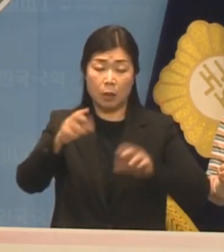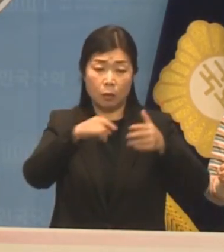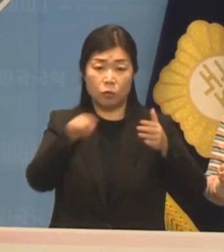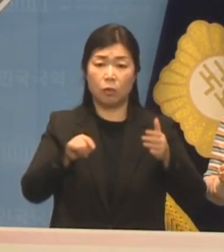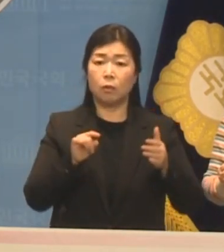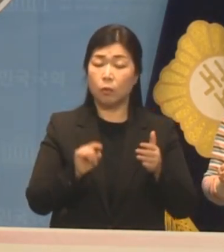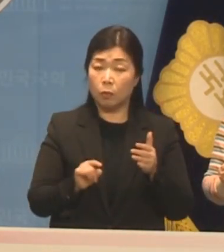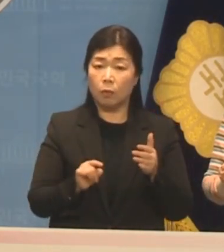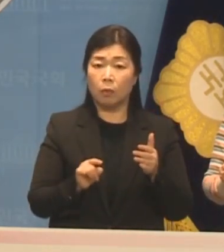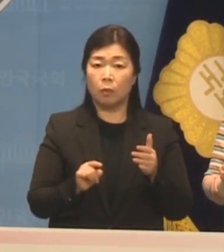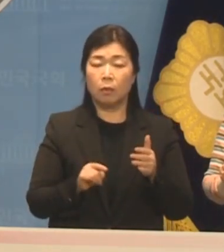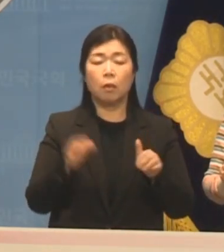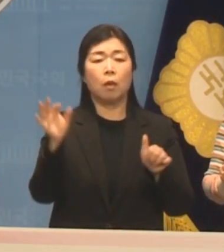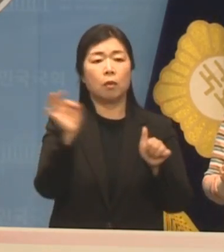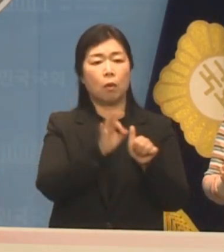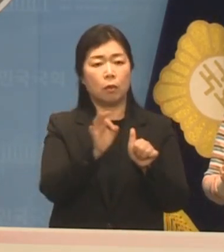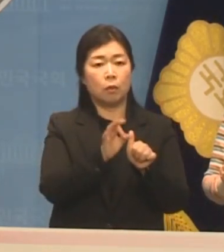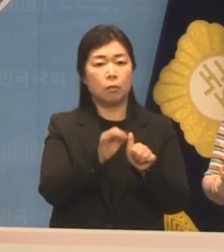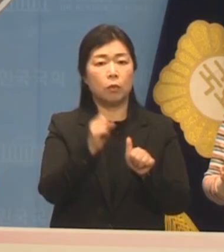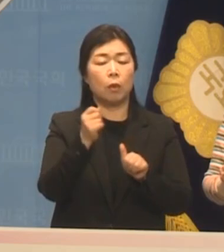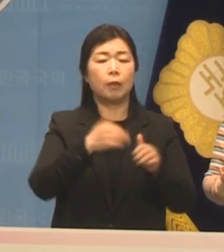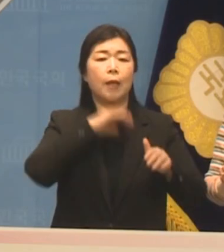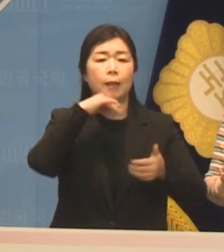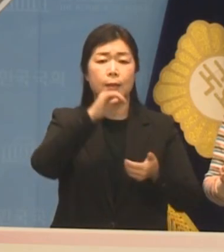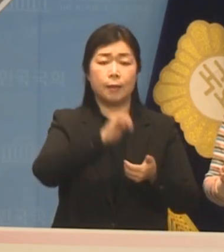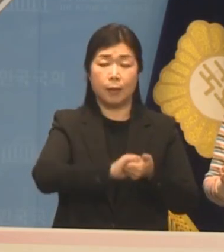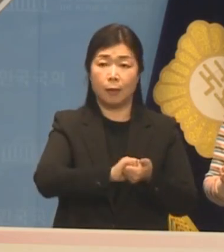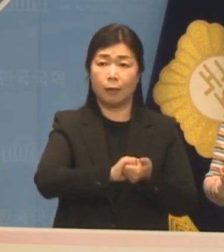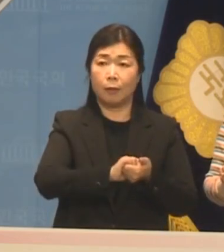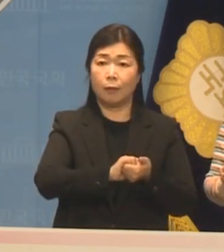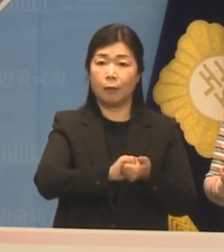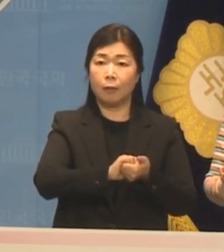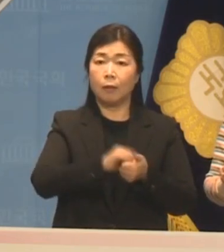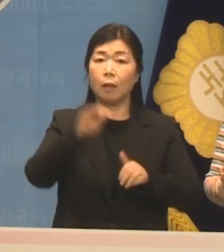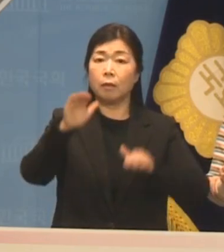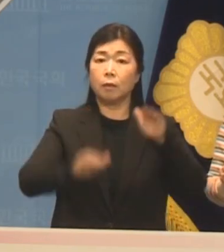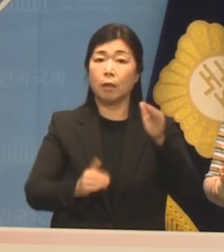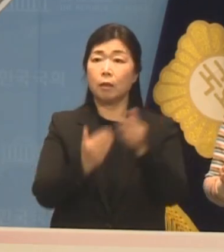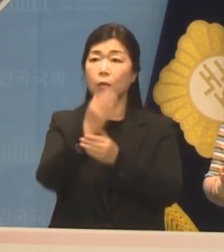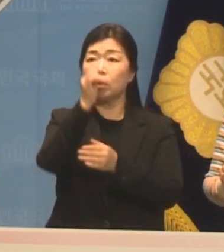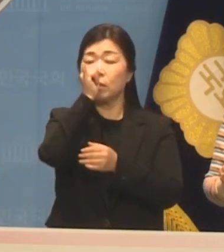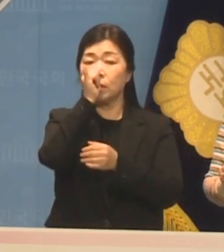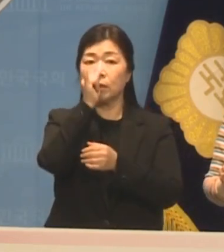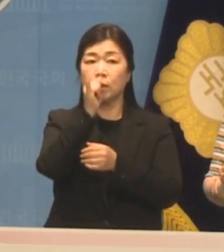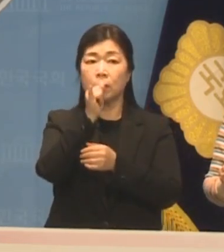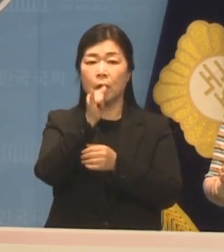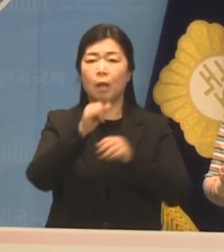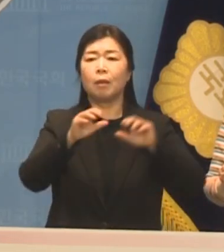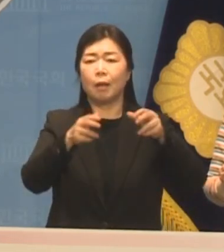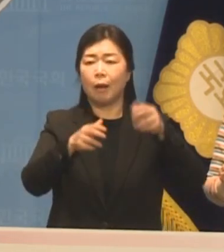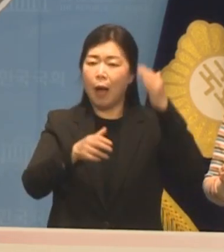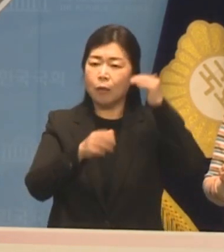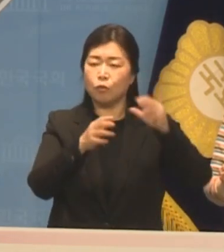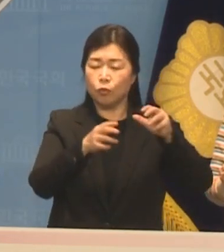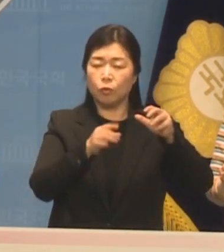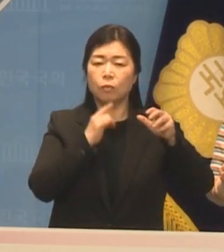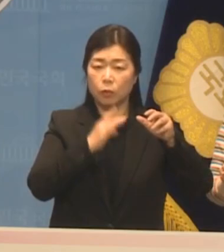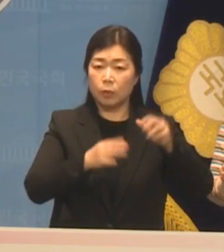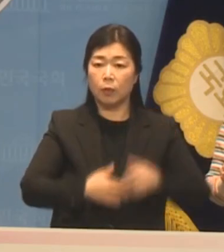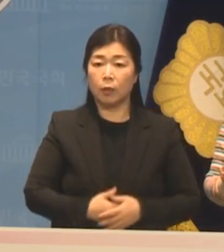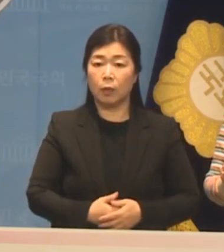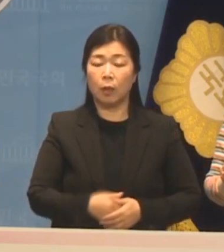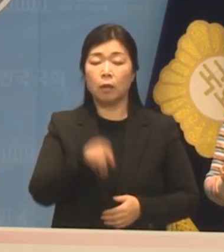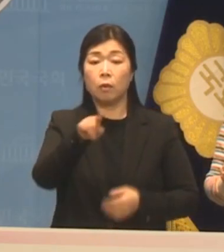중에서도 연금과 정년의 이 차이가 발생하는 유일한 나라가 우리나라인데 이에